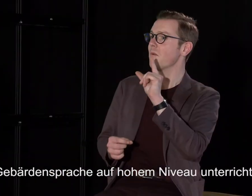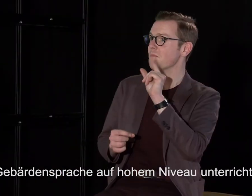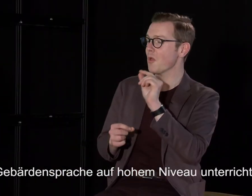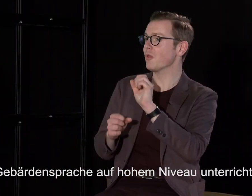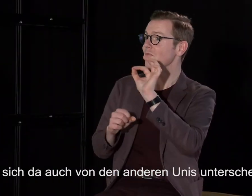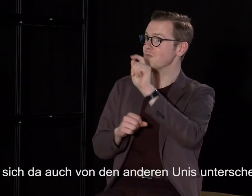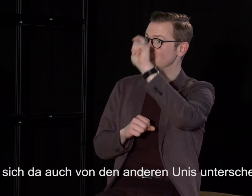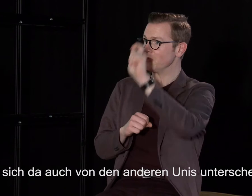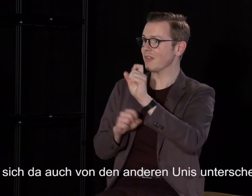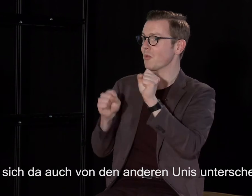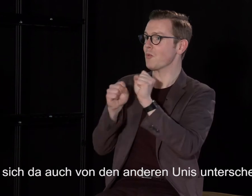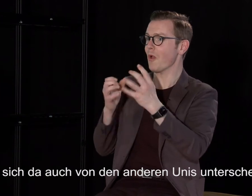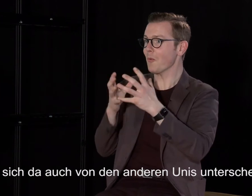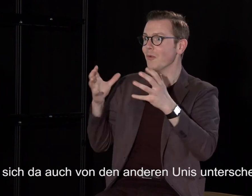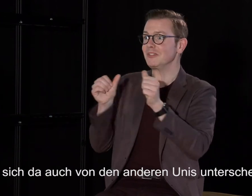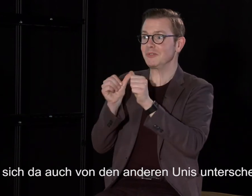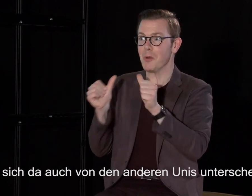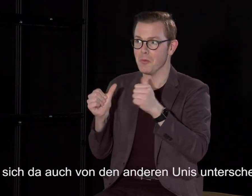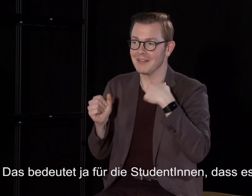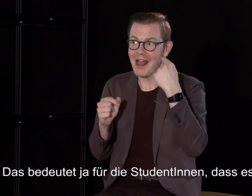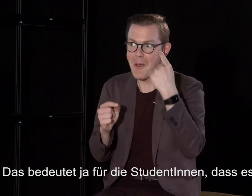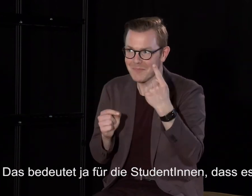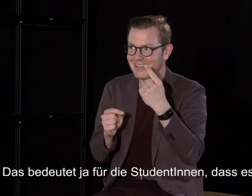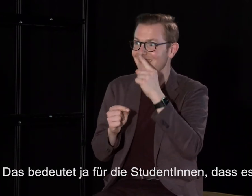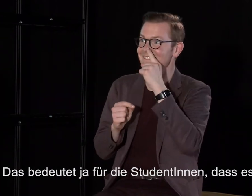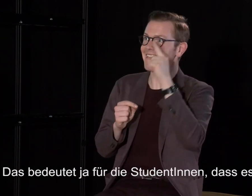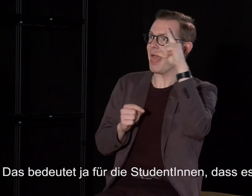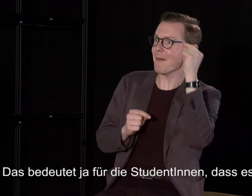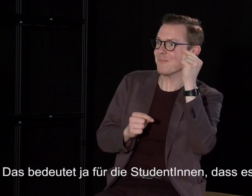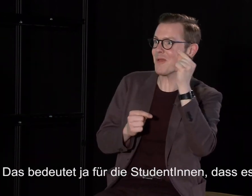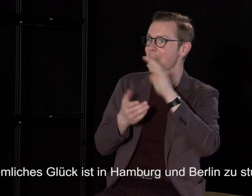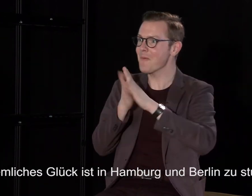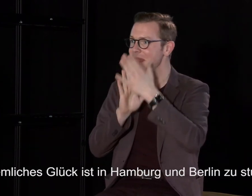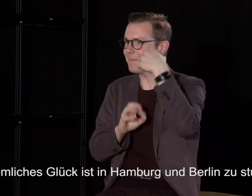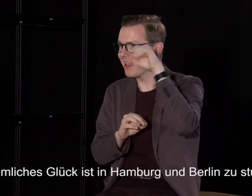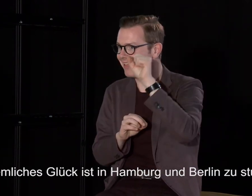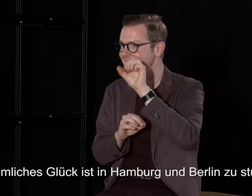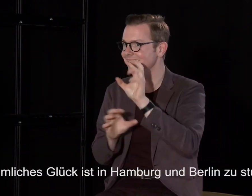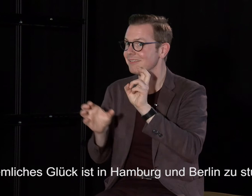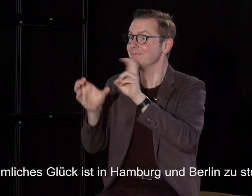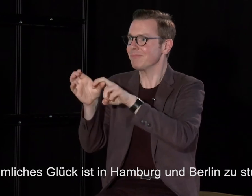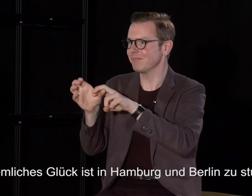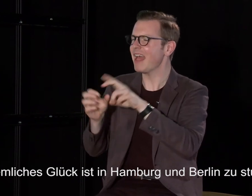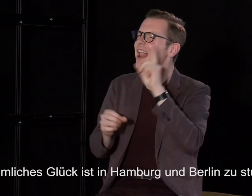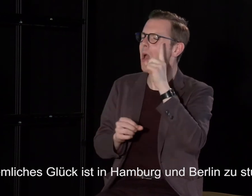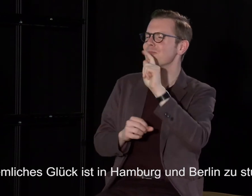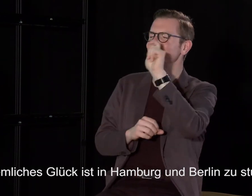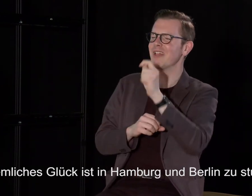und sich da auch von den anderen unterscheiden. Das bedeutet ja für die Studenten, es ein ziemlich großes Glück ist, in Hamburg und Berlin zu